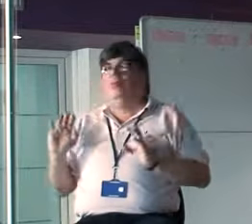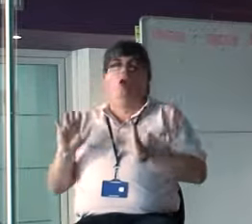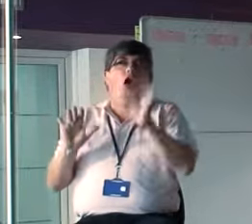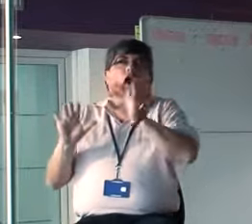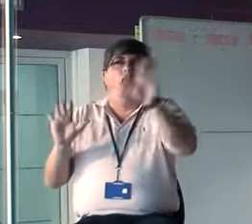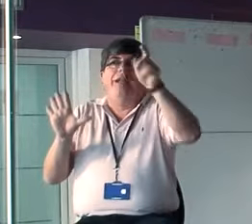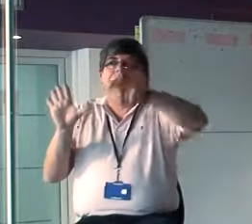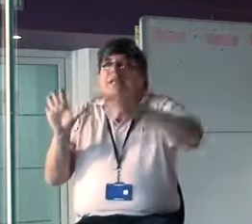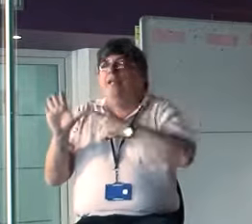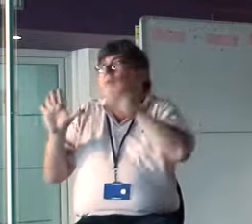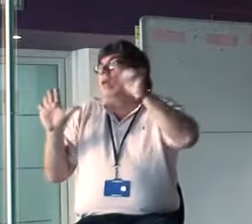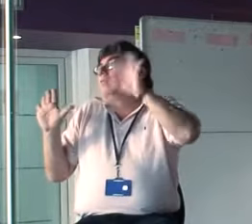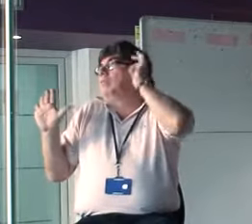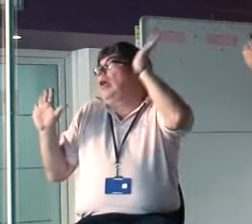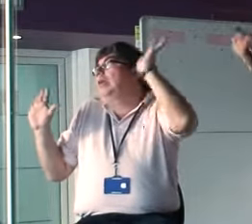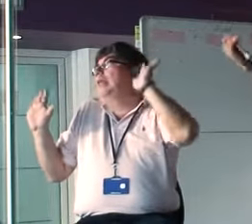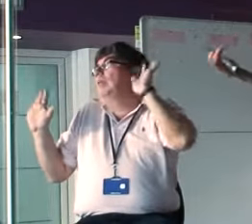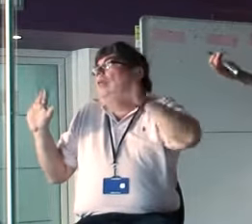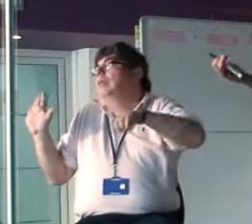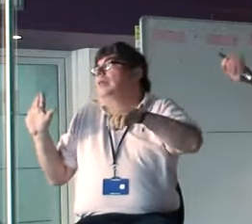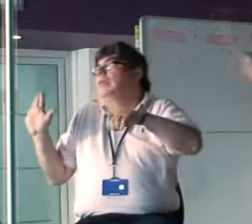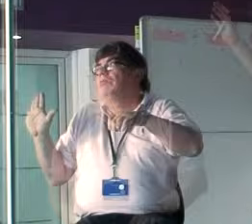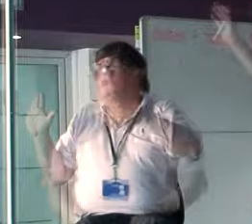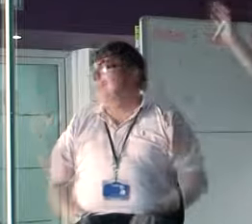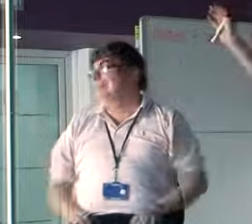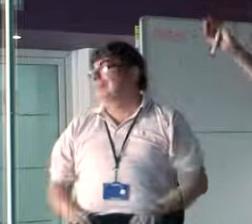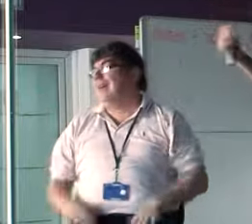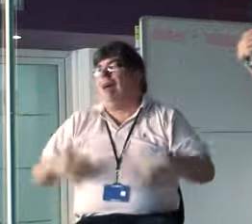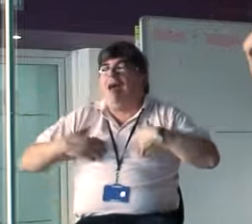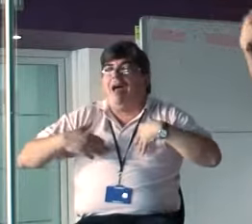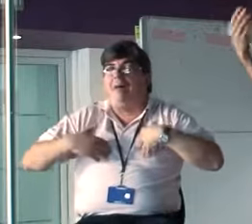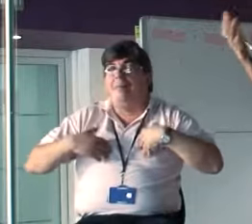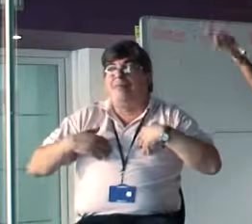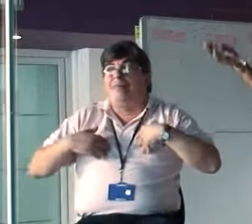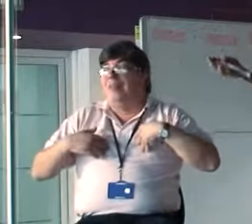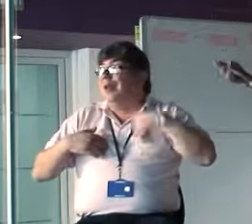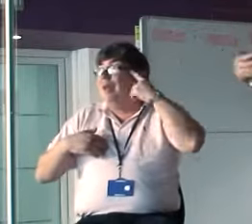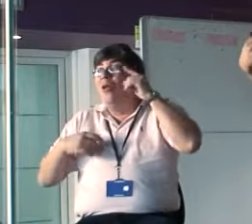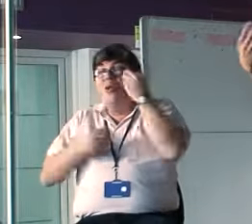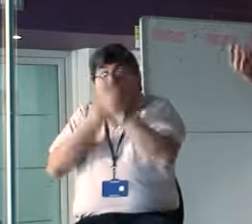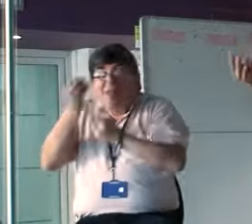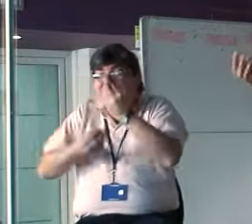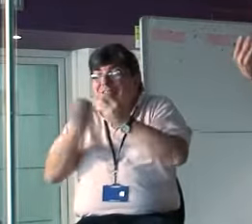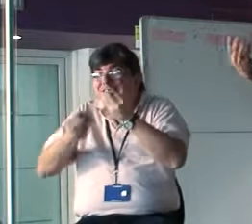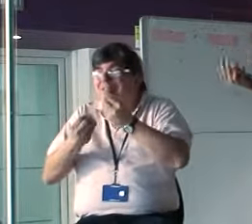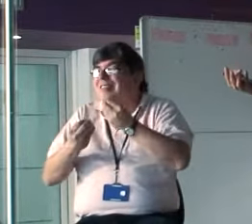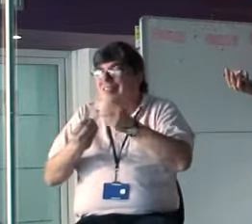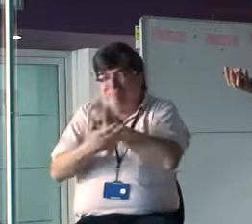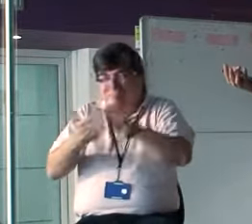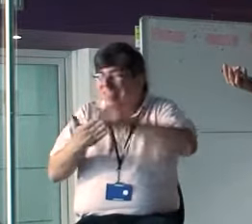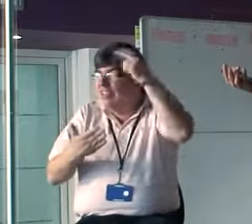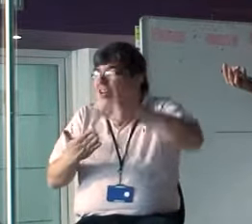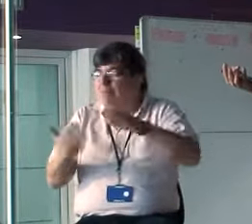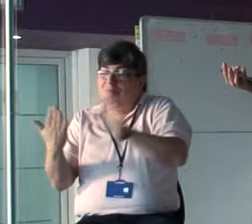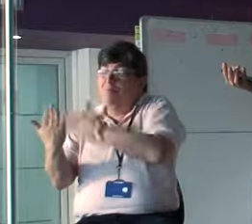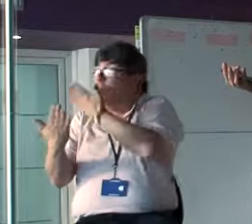Su necesidad puede ser ver el sol, pero como los que hacen la historia son poetas o